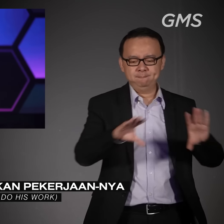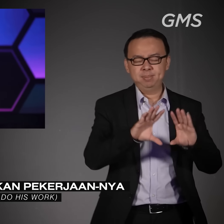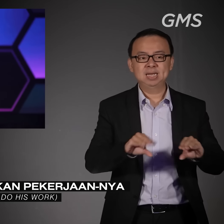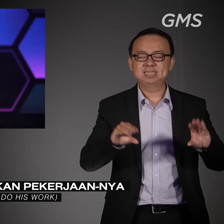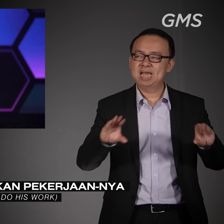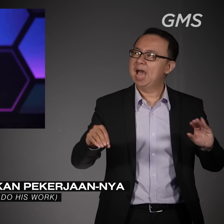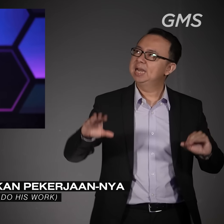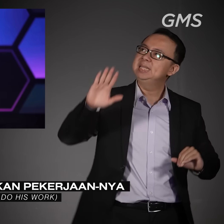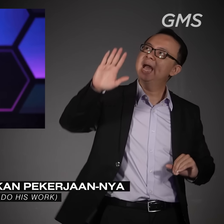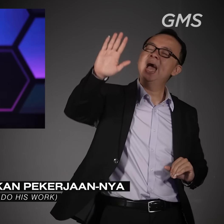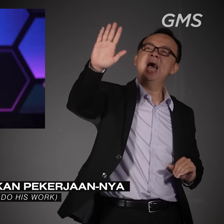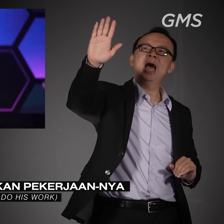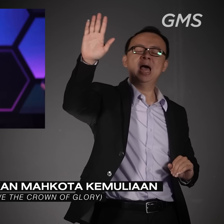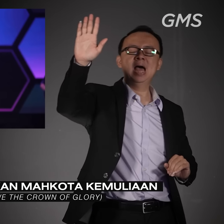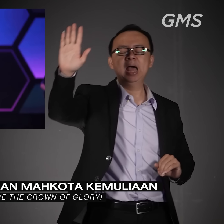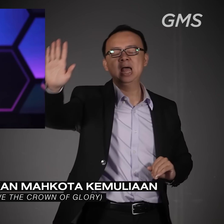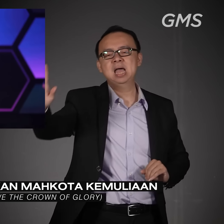pekerjaannya